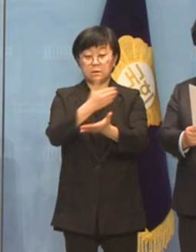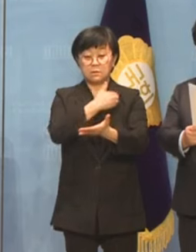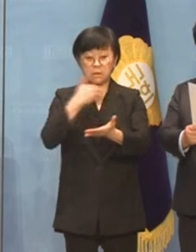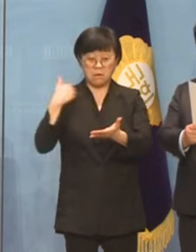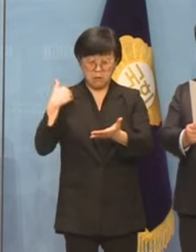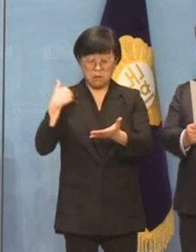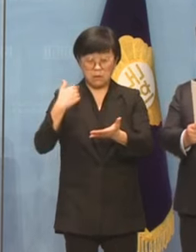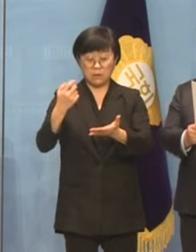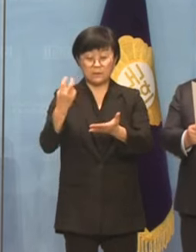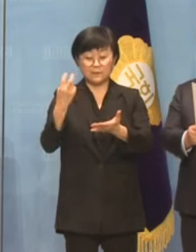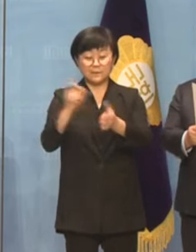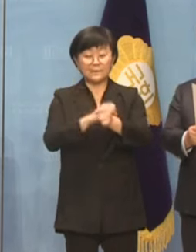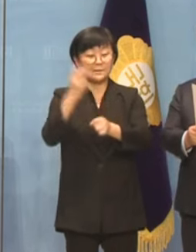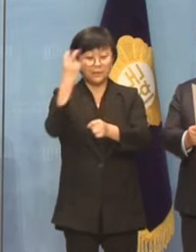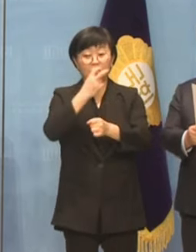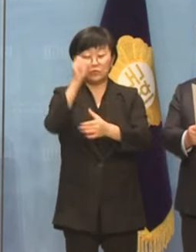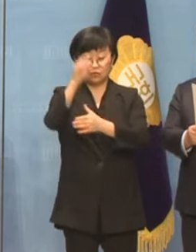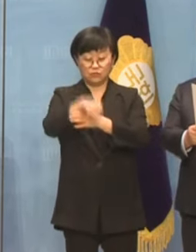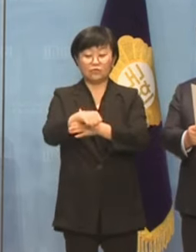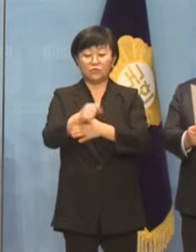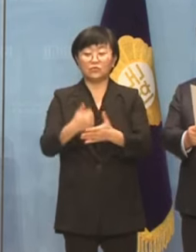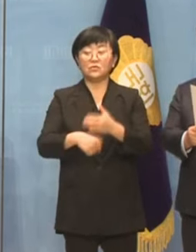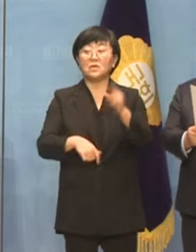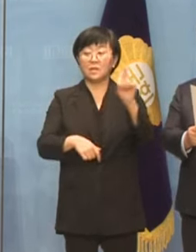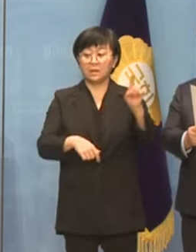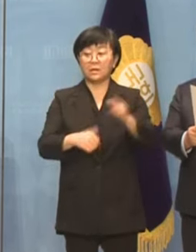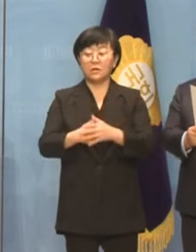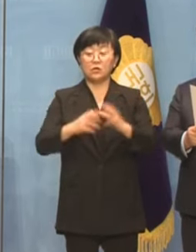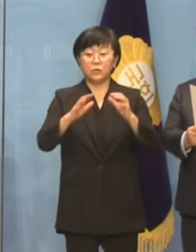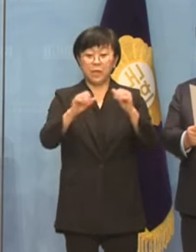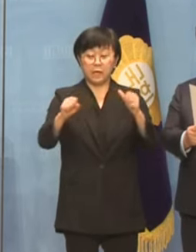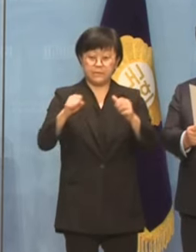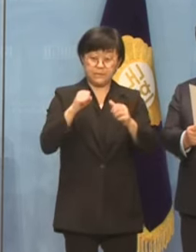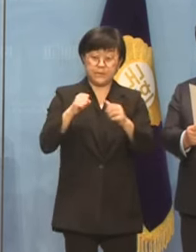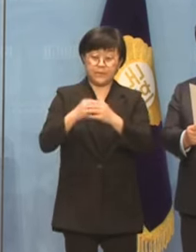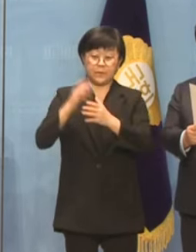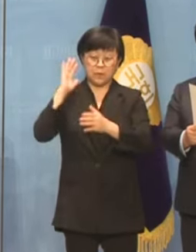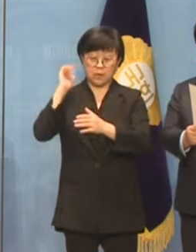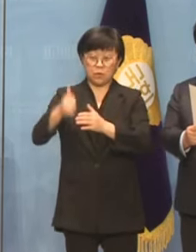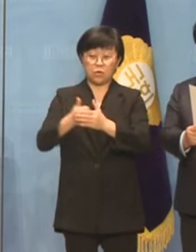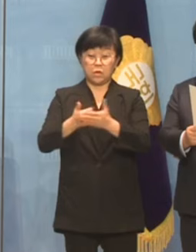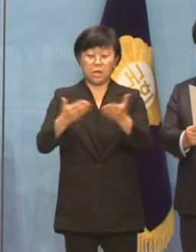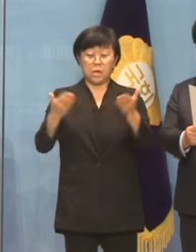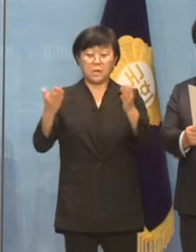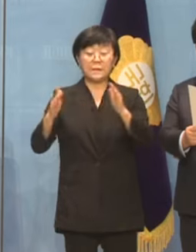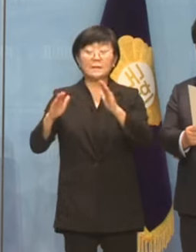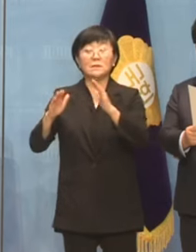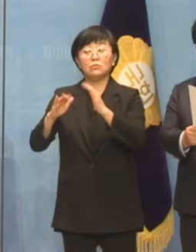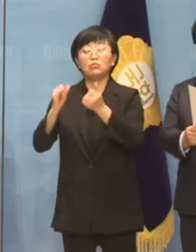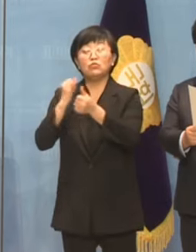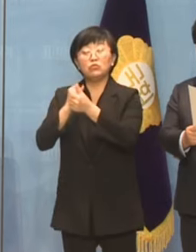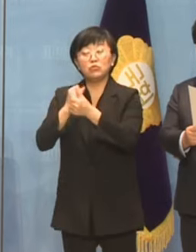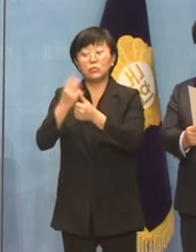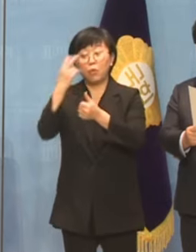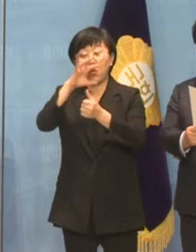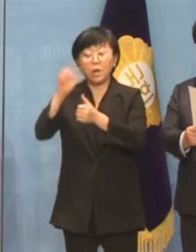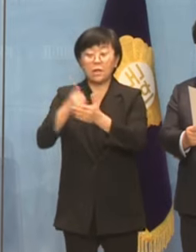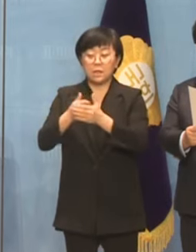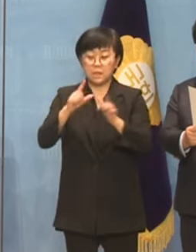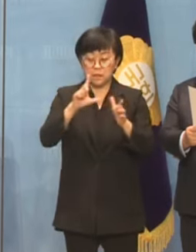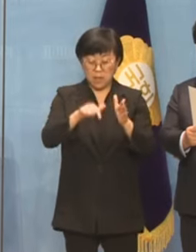당당하게 특검을 수용하라. 하나, 국민의힘은 대통령 일가를 지키기 위해 시간을